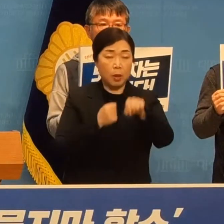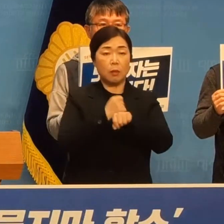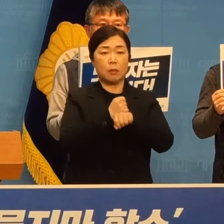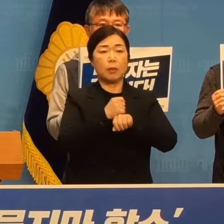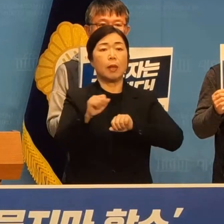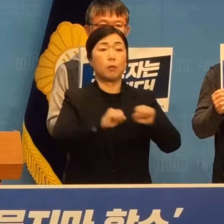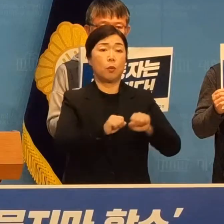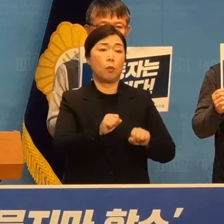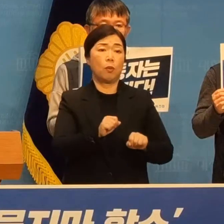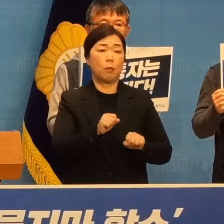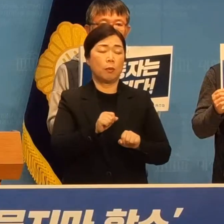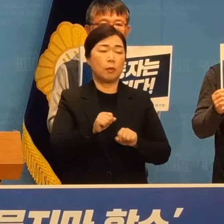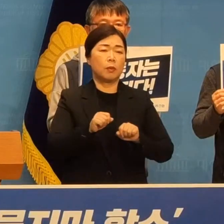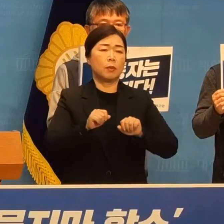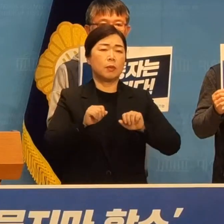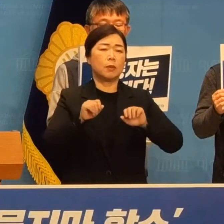국가폭력입니다.